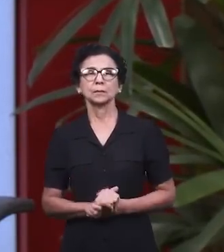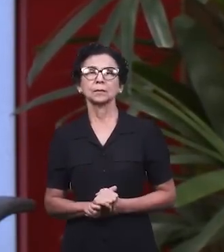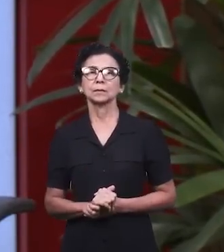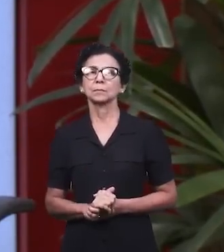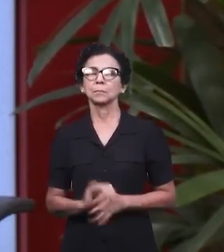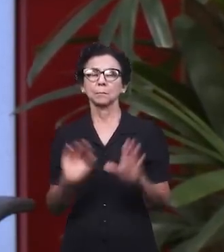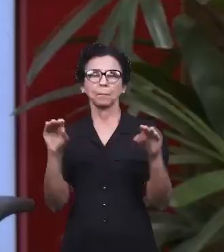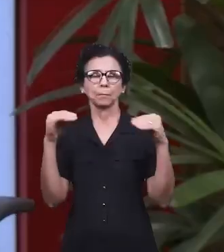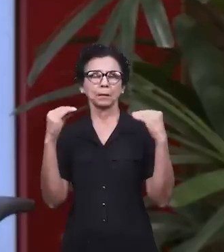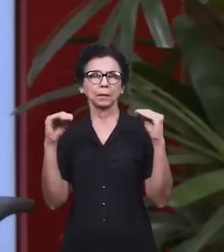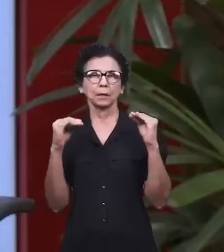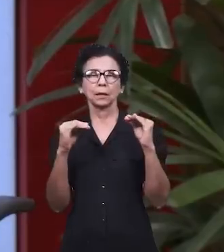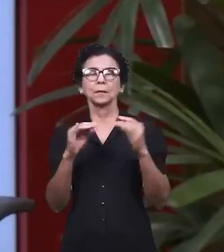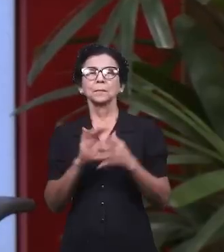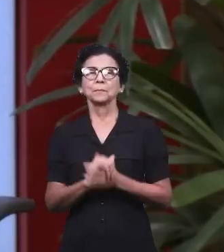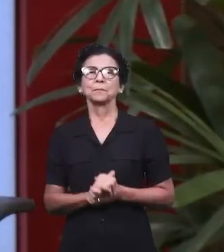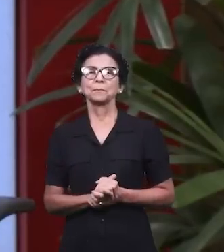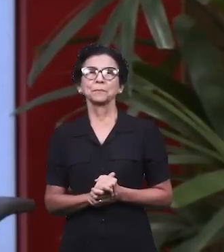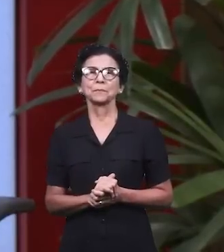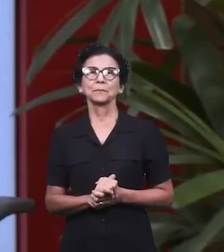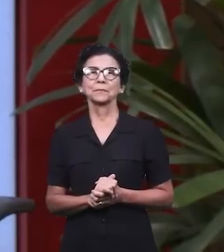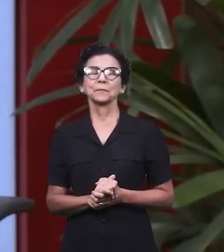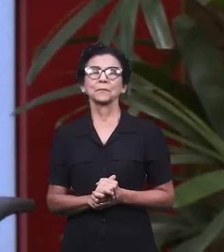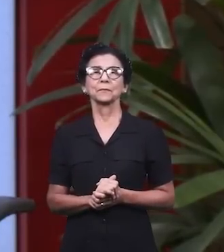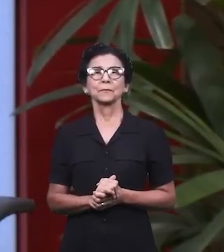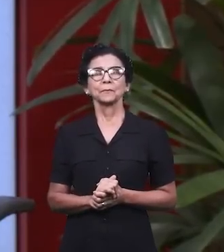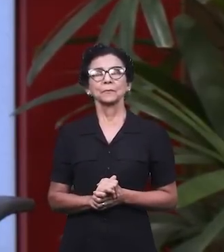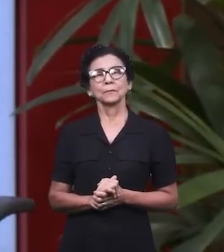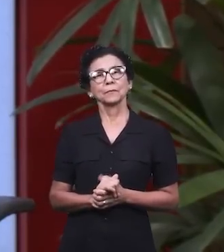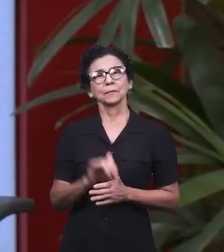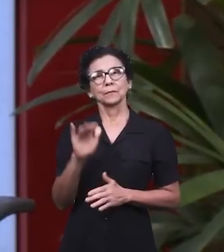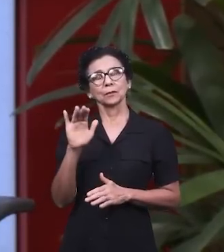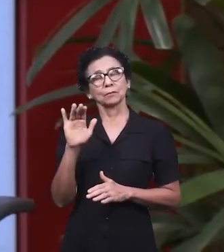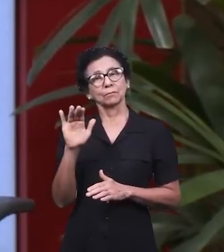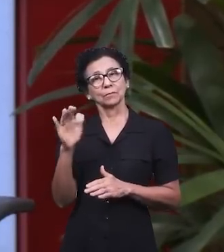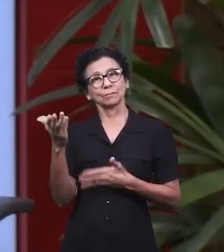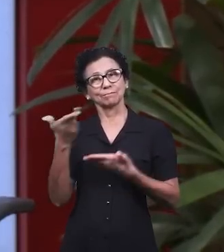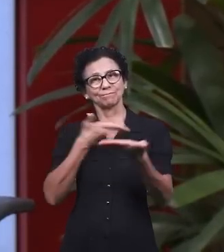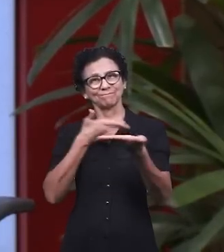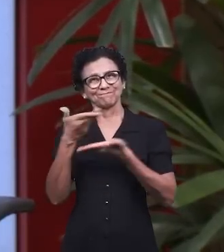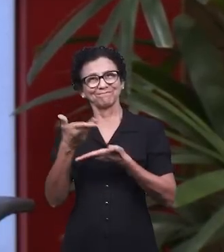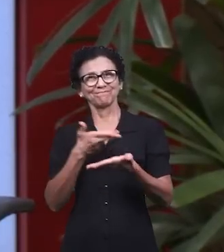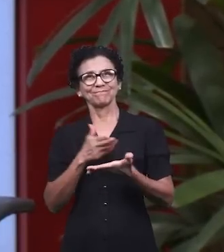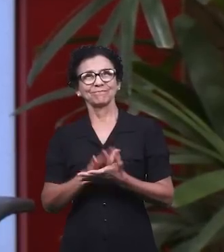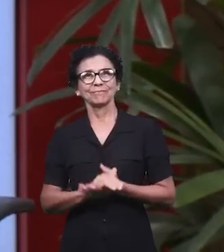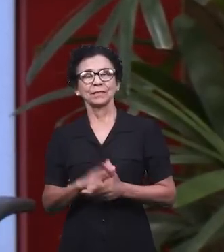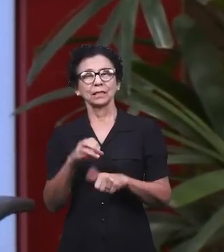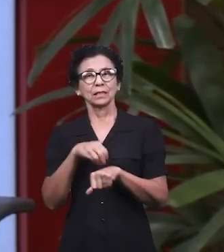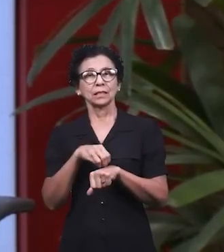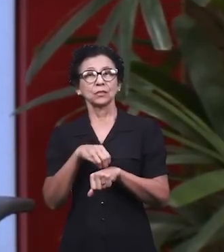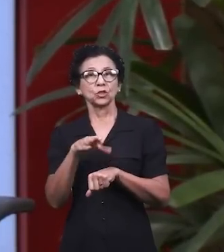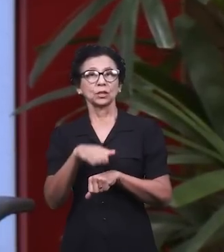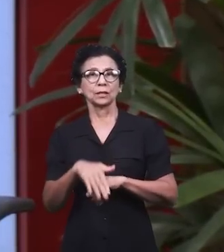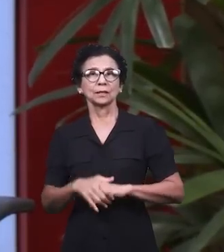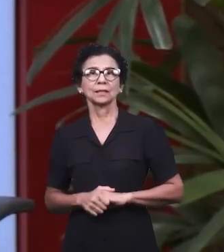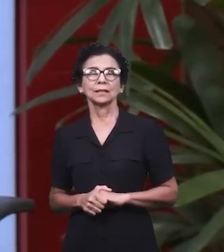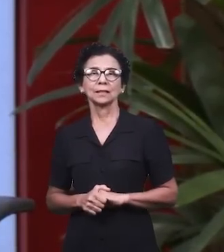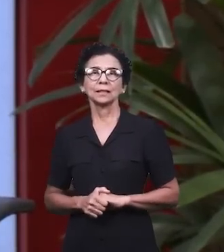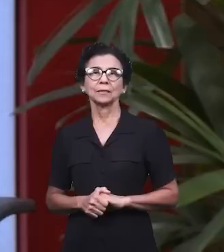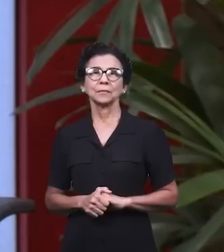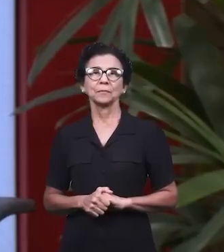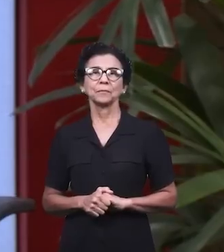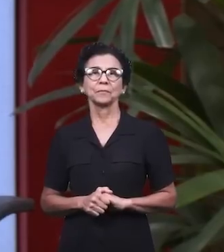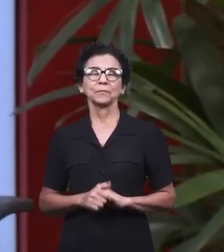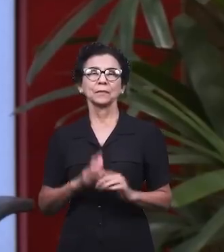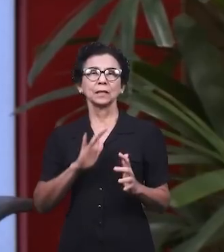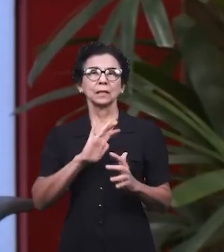mandando para a gente. Então, assim, a gente vai interagindo com os irmãos. E como dito, a Libras é uma língua. E como ela